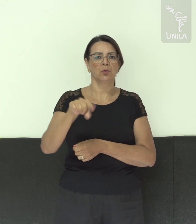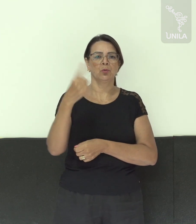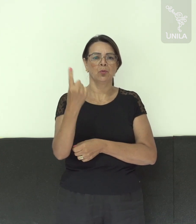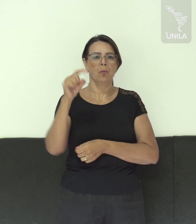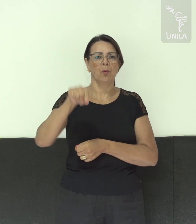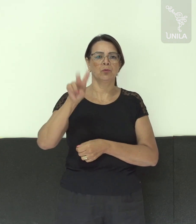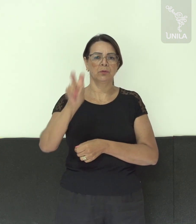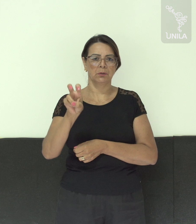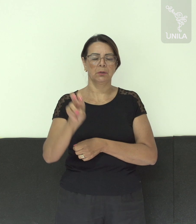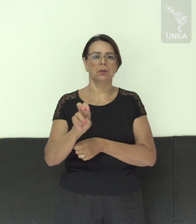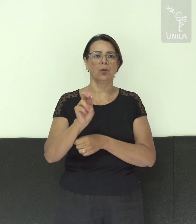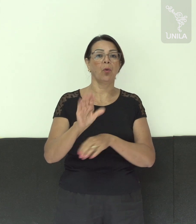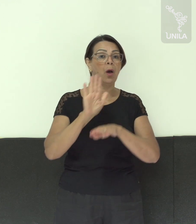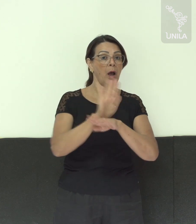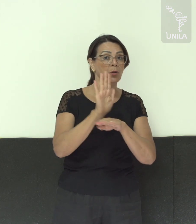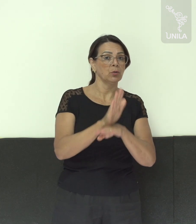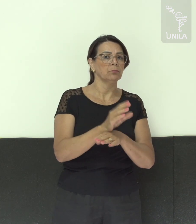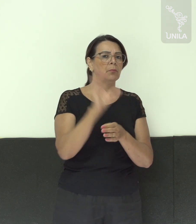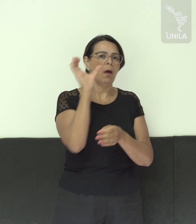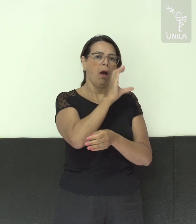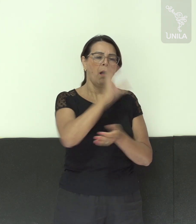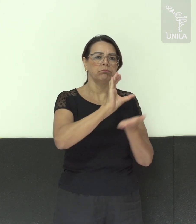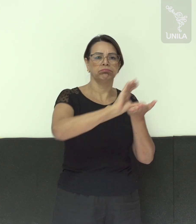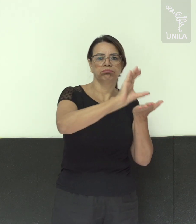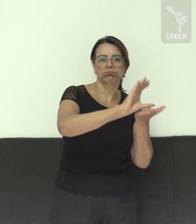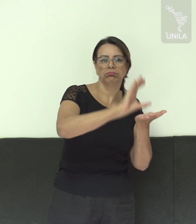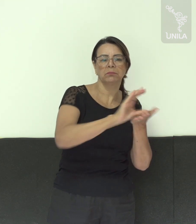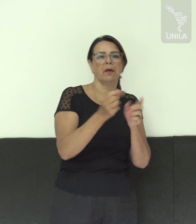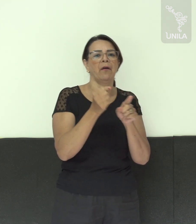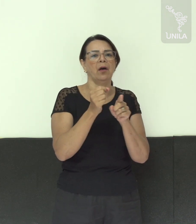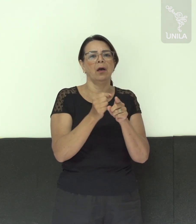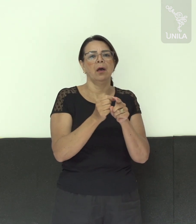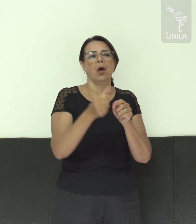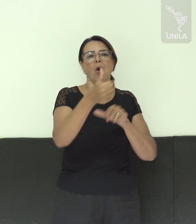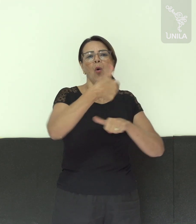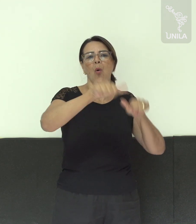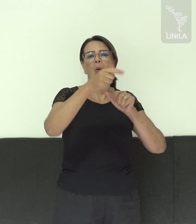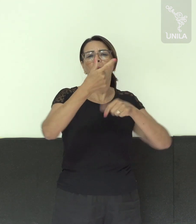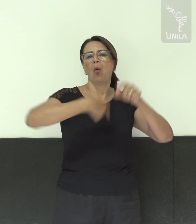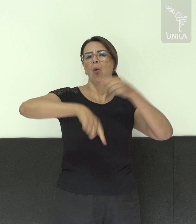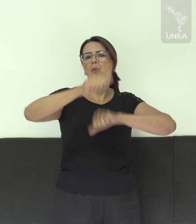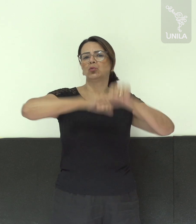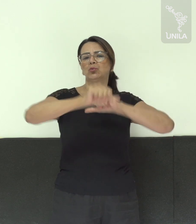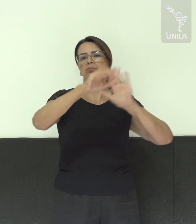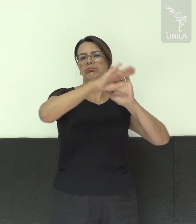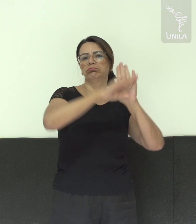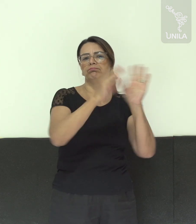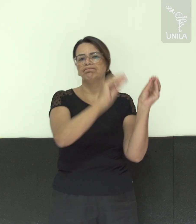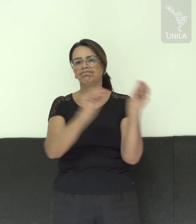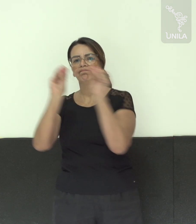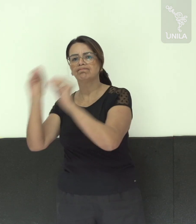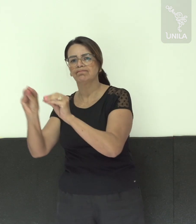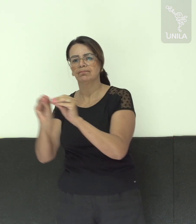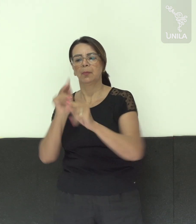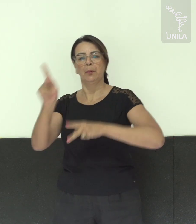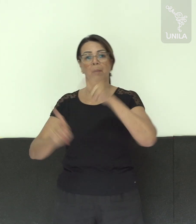6.6.1.2.5. Auxílio emergencial financeiro e outros programas de transferência de renda destinados à